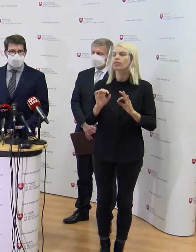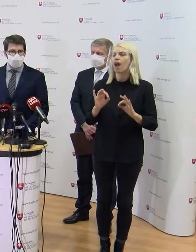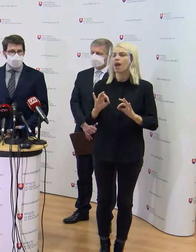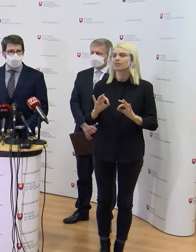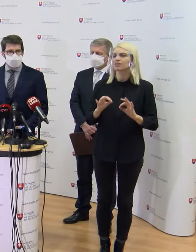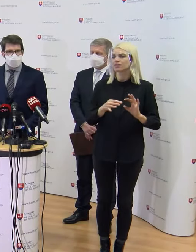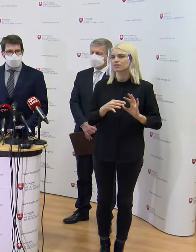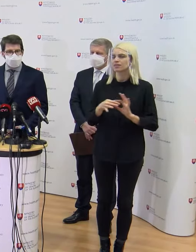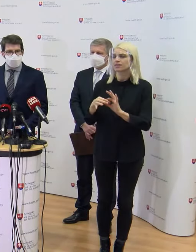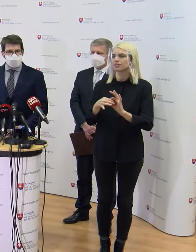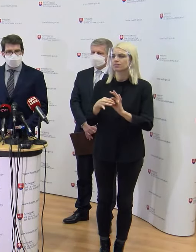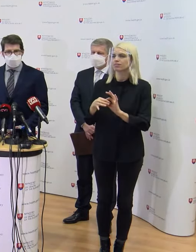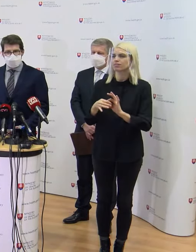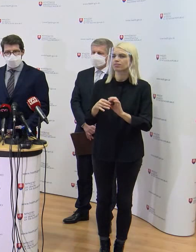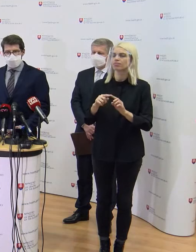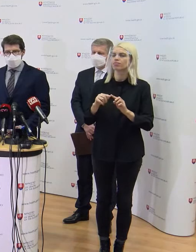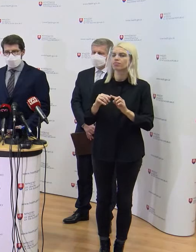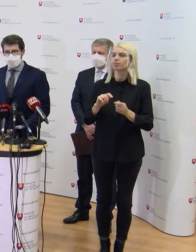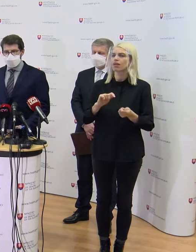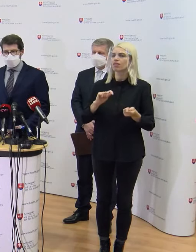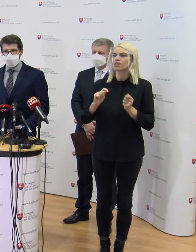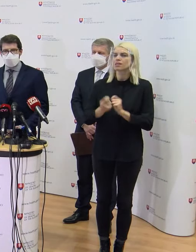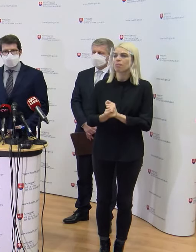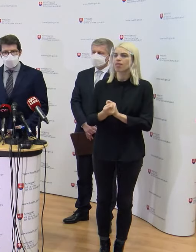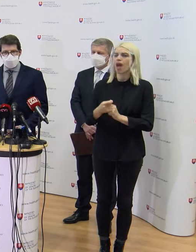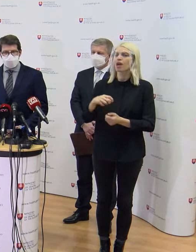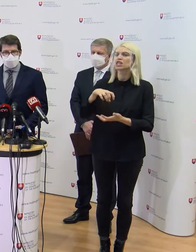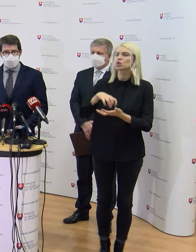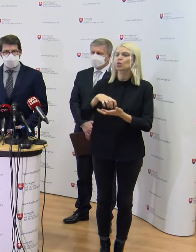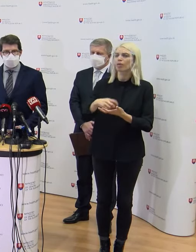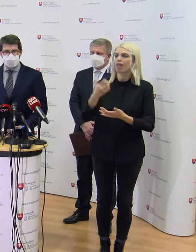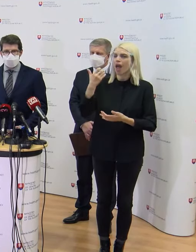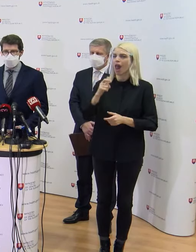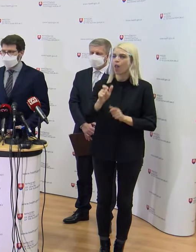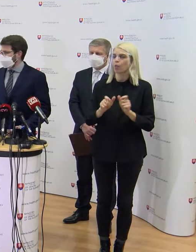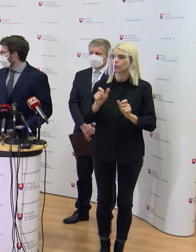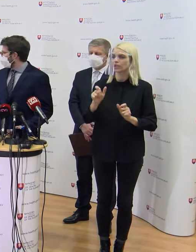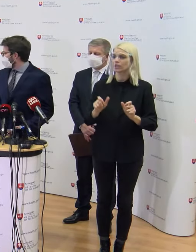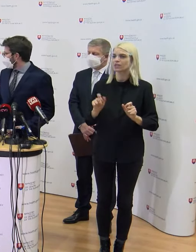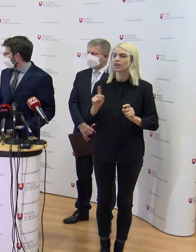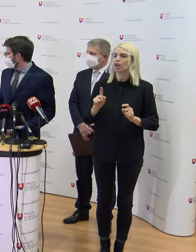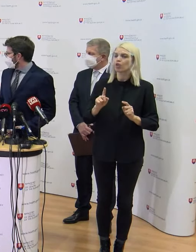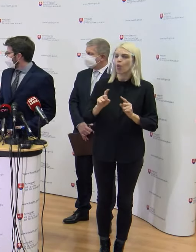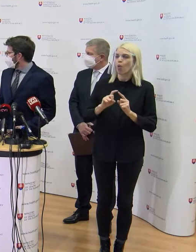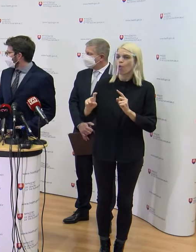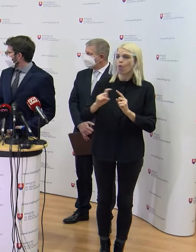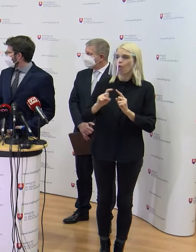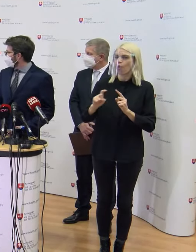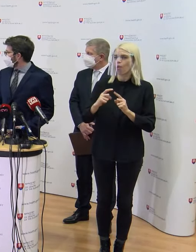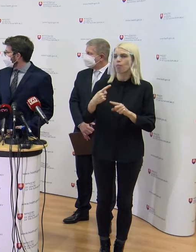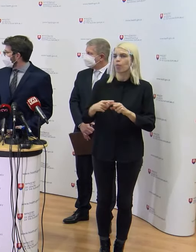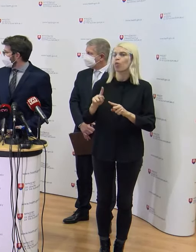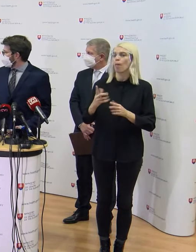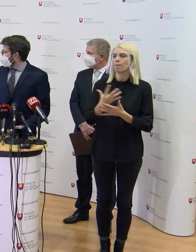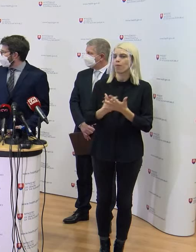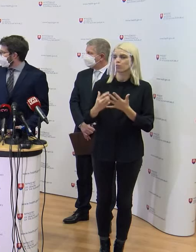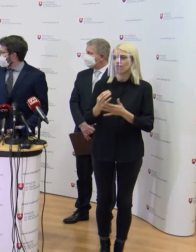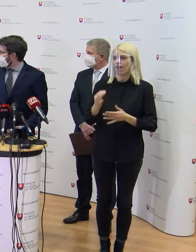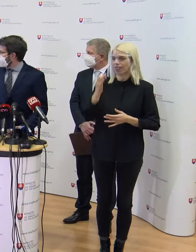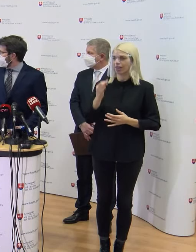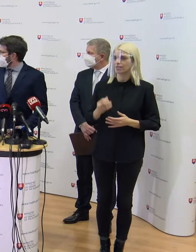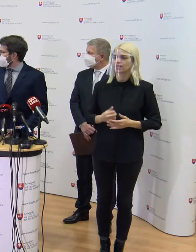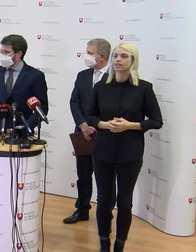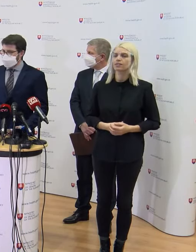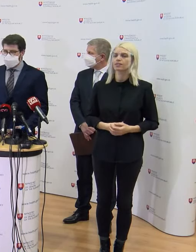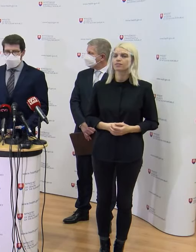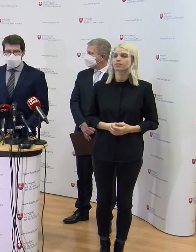aj tou zmenou tej skupiny ľudí, ktorá využíva tieto testy. Čo sa